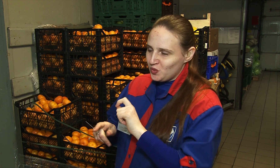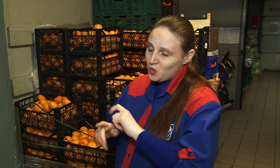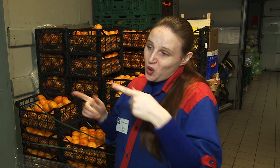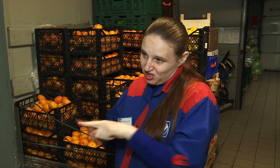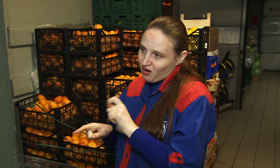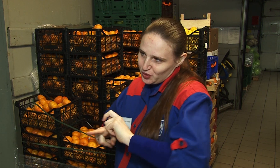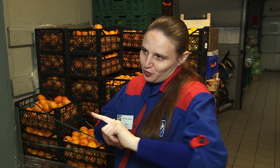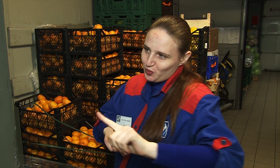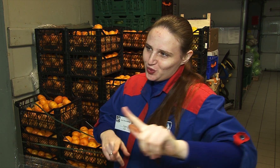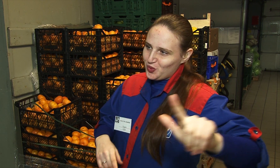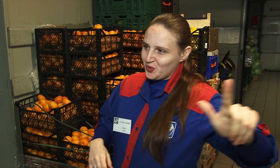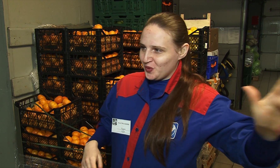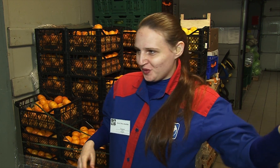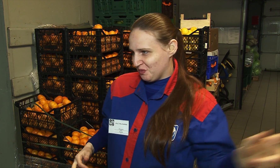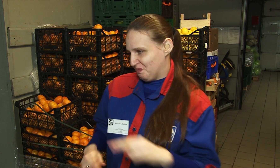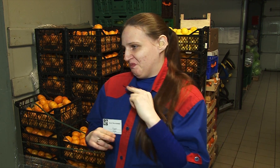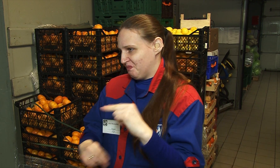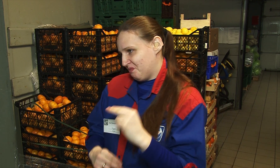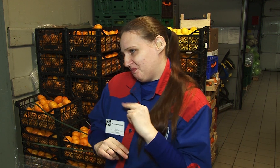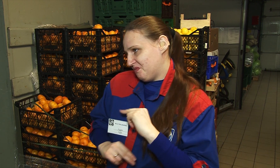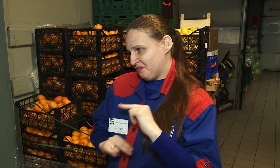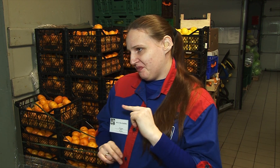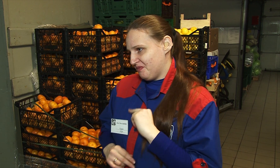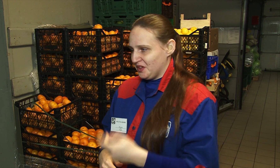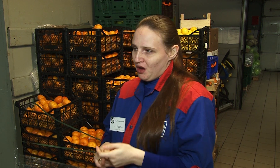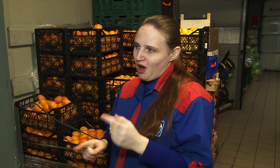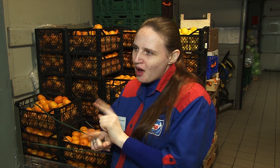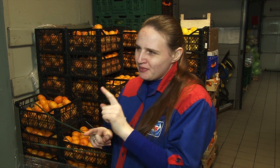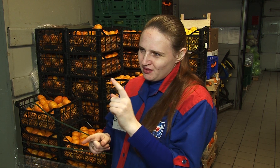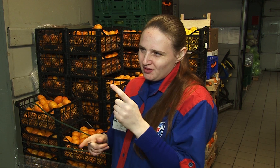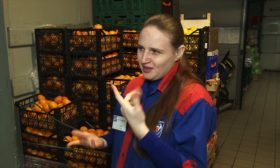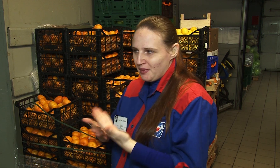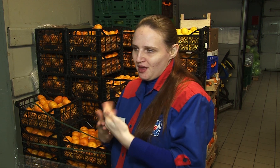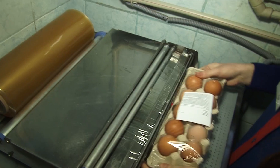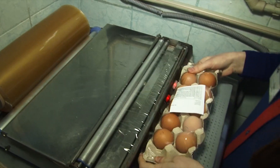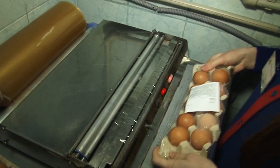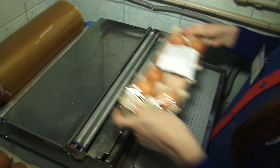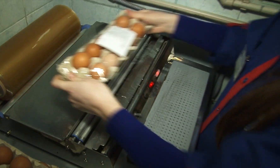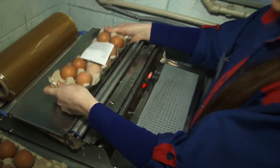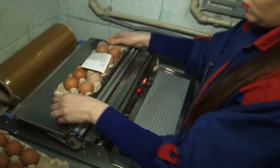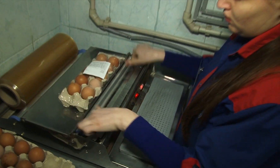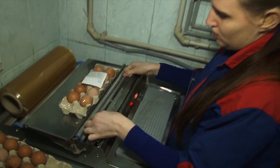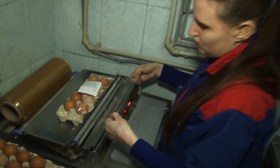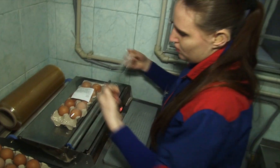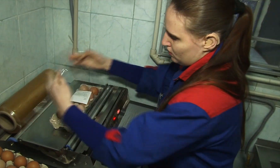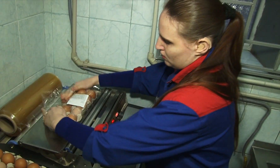До мене підходили, задавали питання, знайомилися. Я отримувала увагу від колег. У Ані